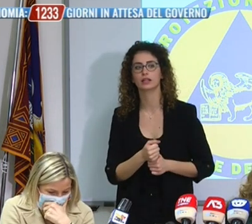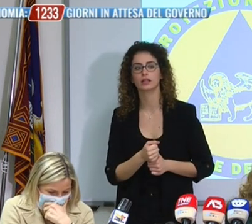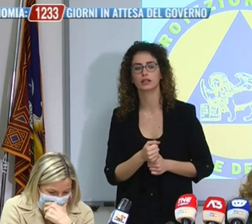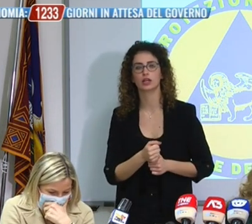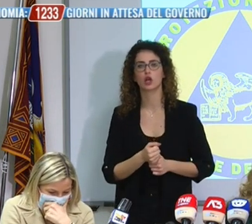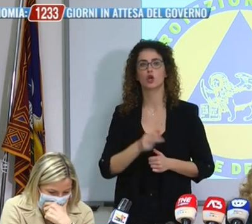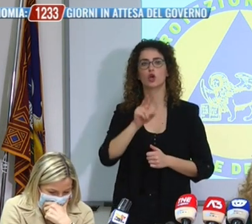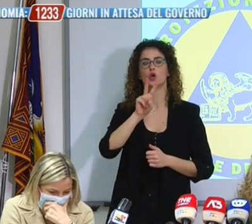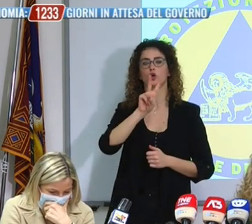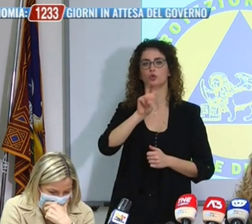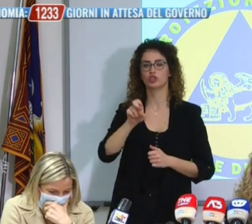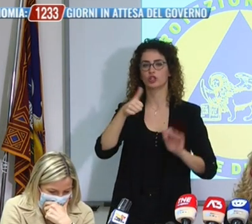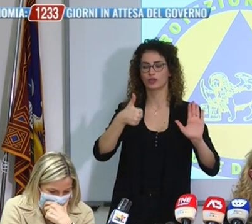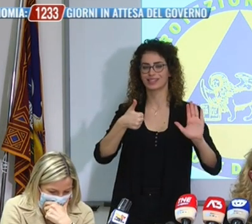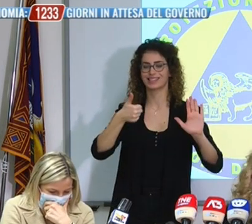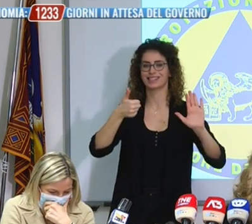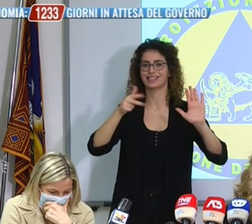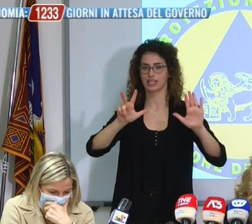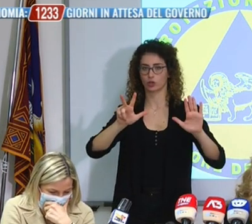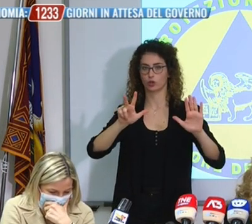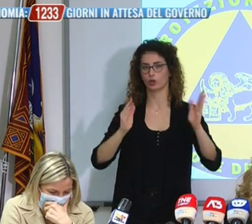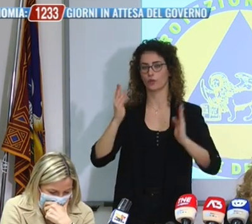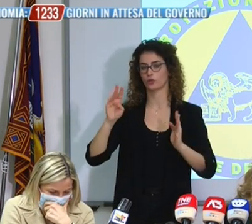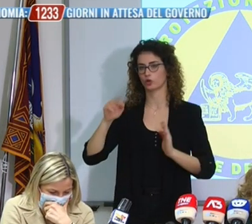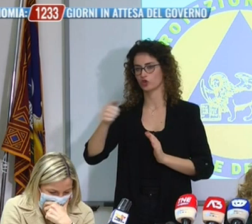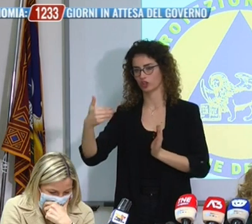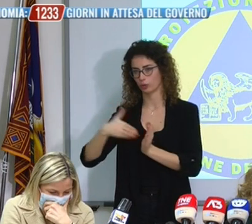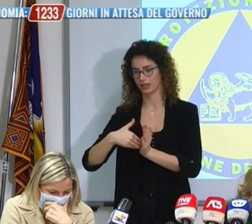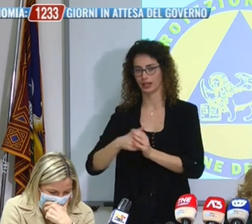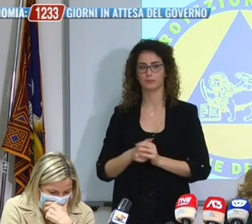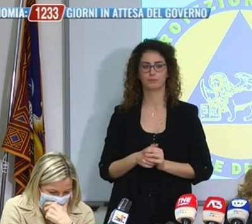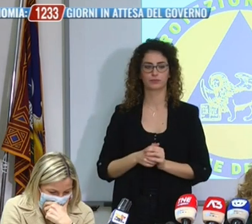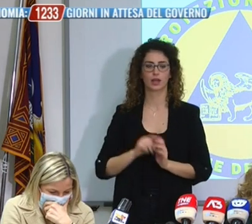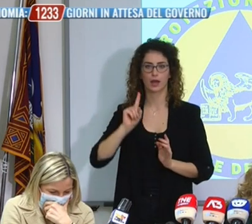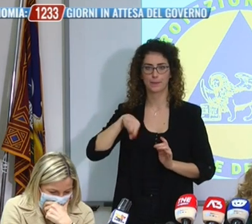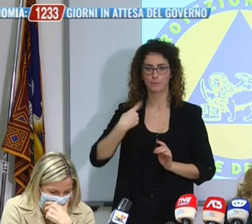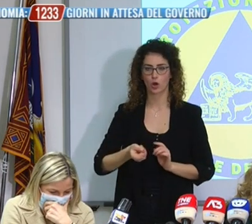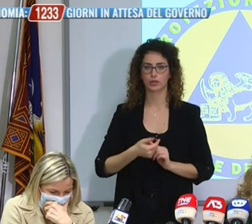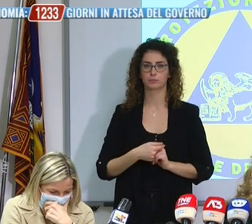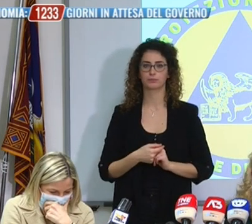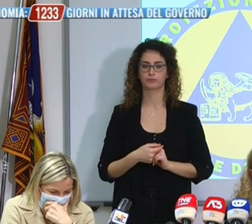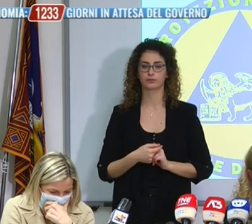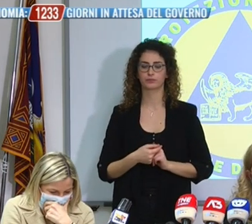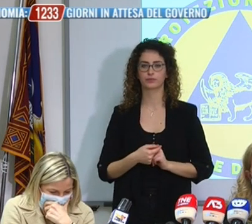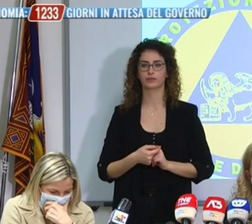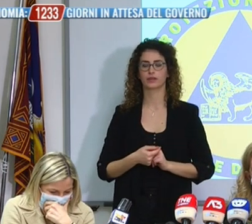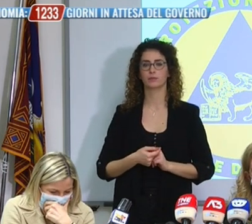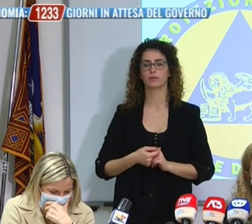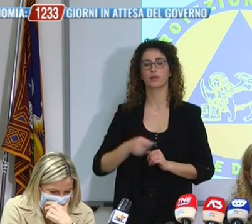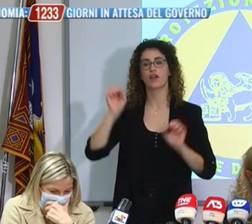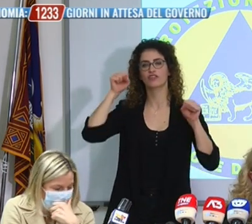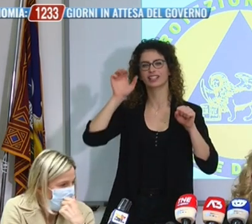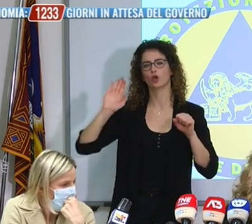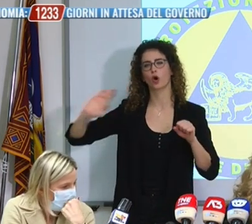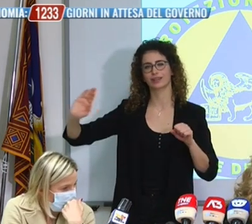l'incidenza è 268 su 100.000. E poi abbiamo anche il Veneto orientale. In effetti,